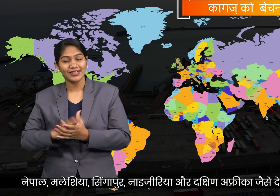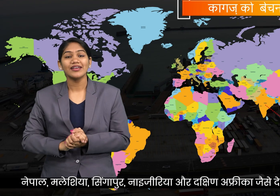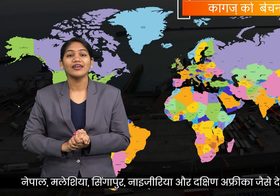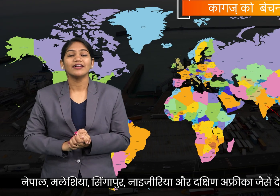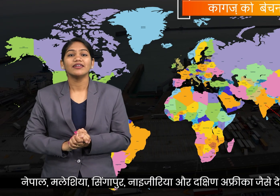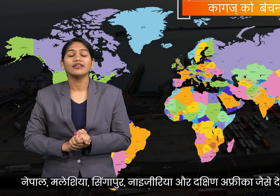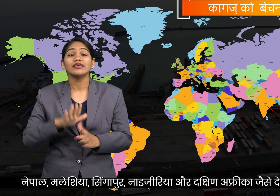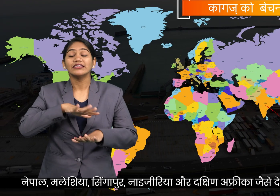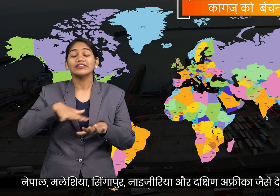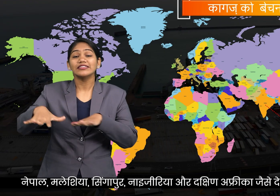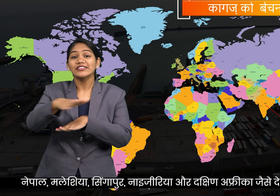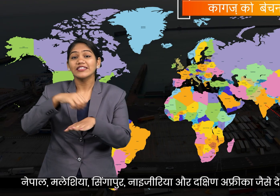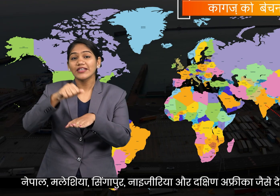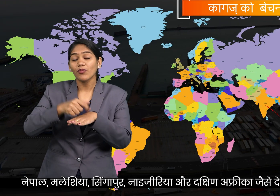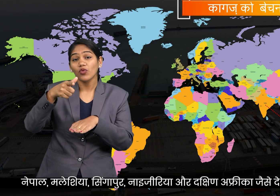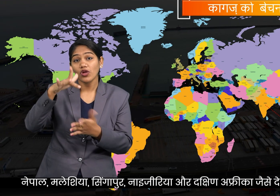सिंगापुर,